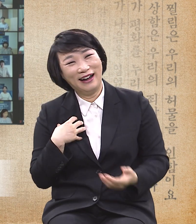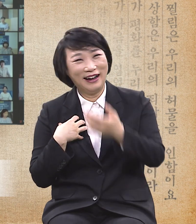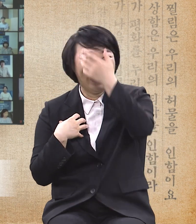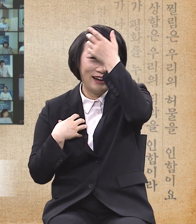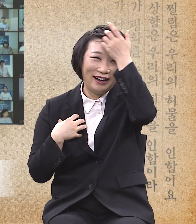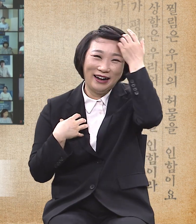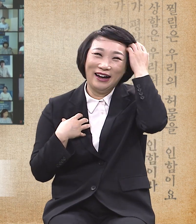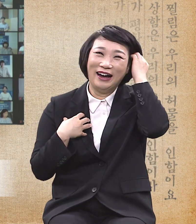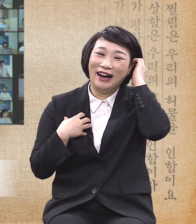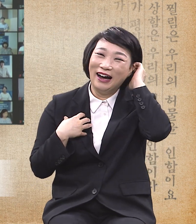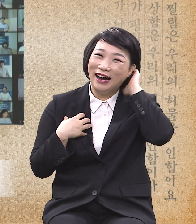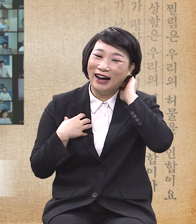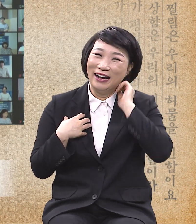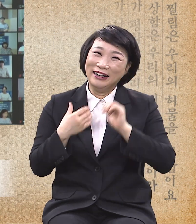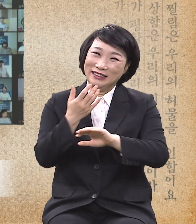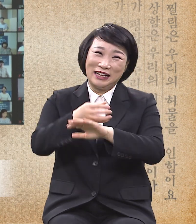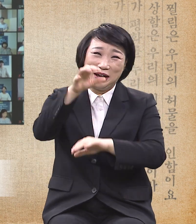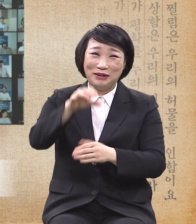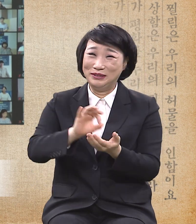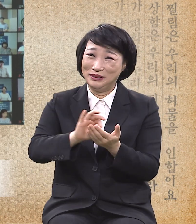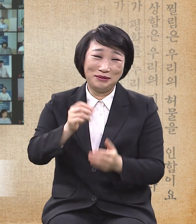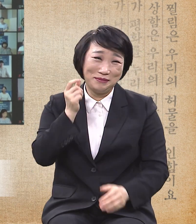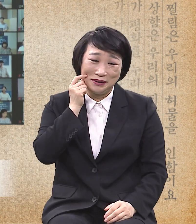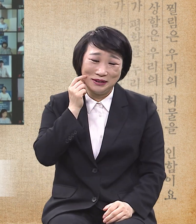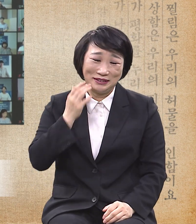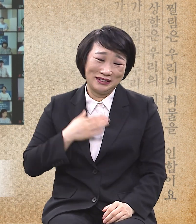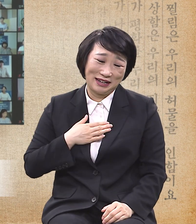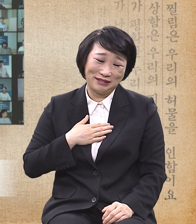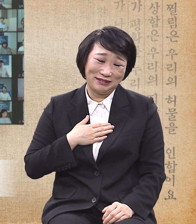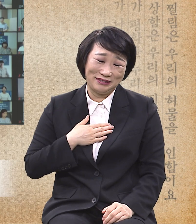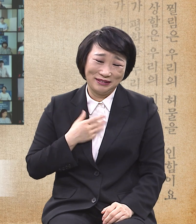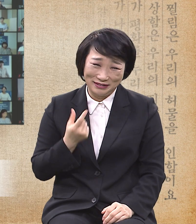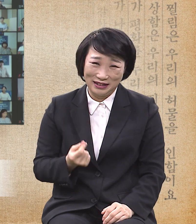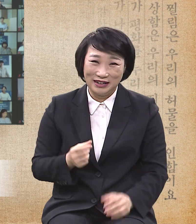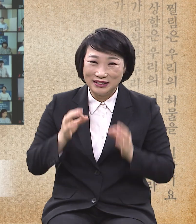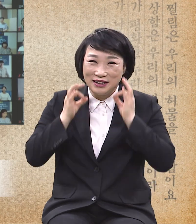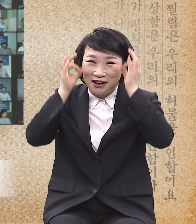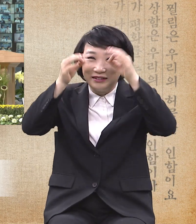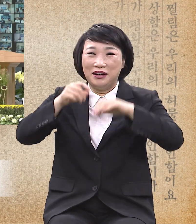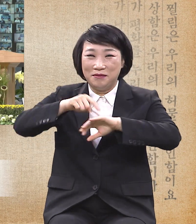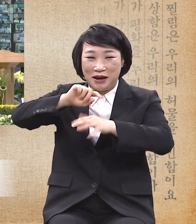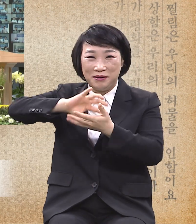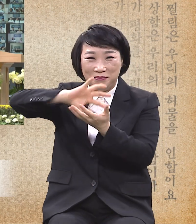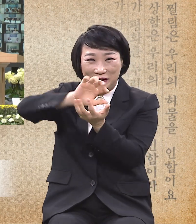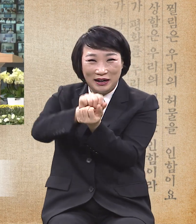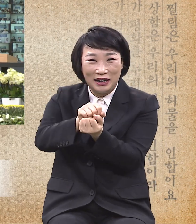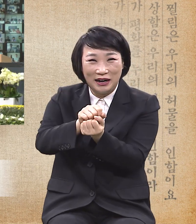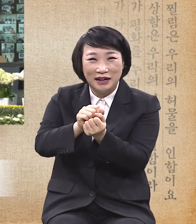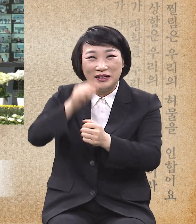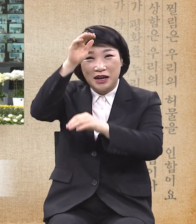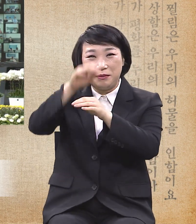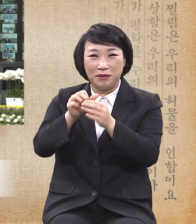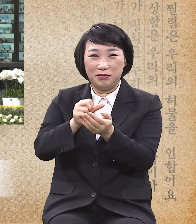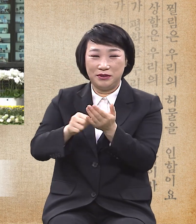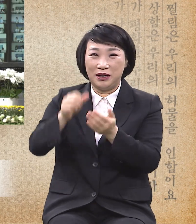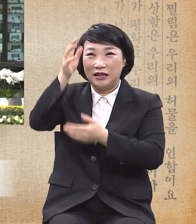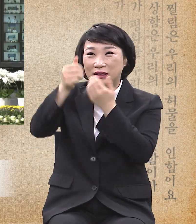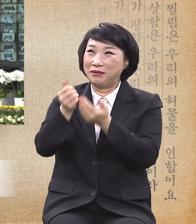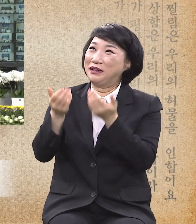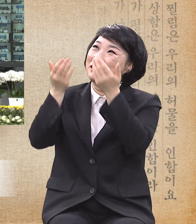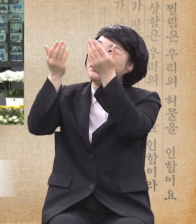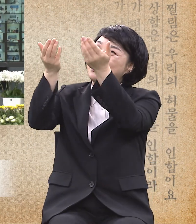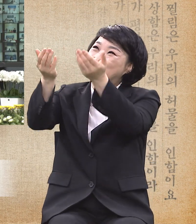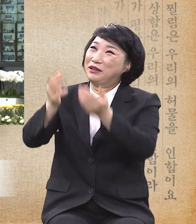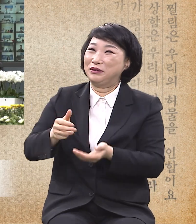다른 데 쓸 데가 없어요. 그쵸? 정성을 다해서 예물로 하나님께 드리면서